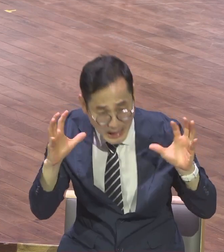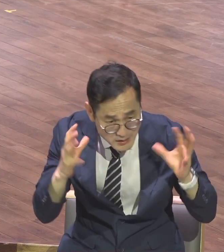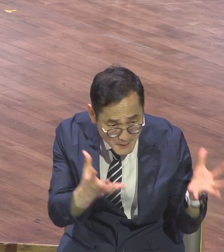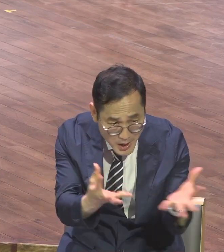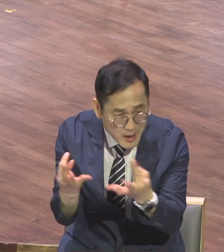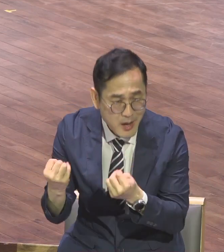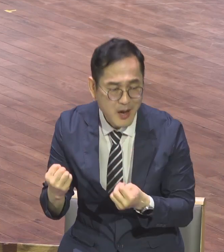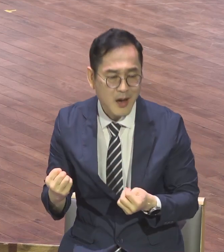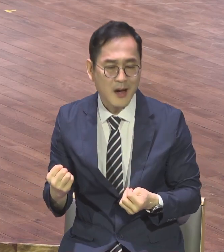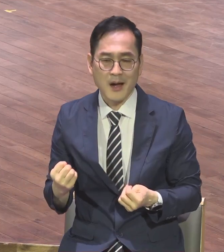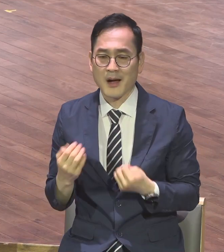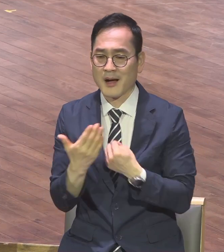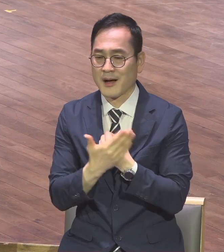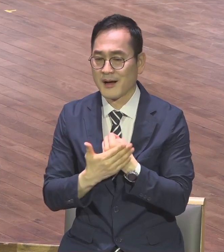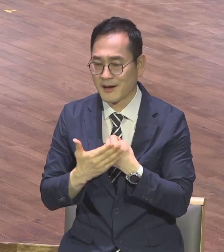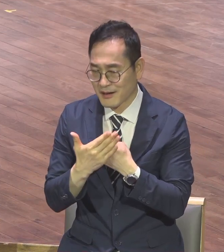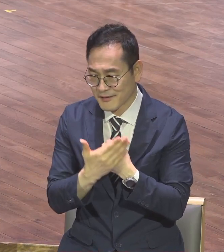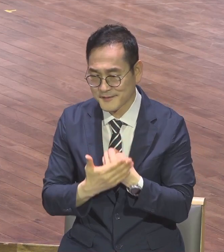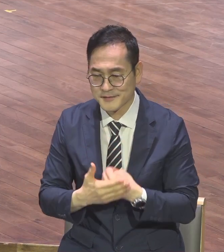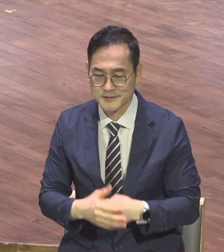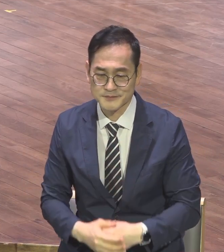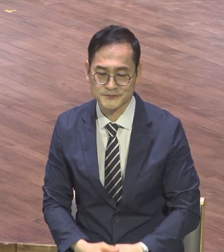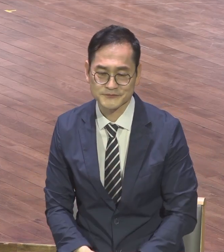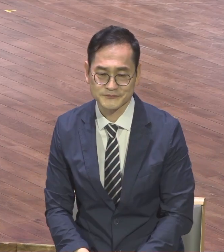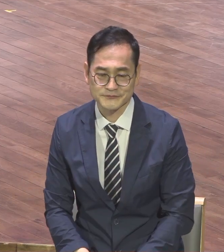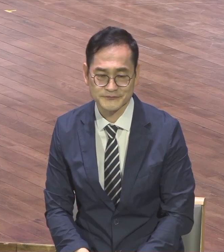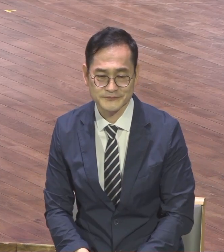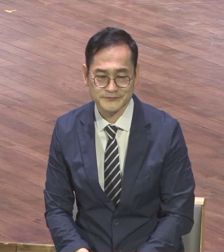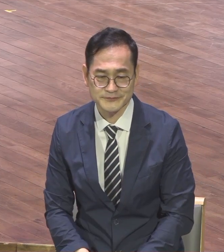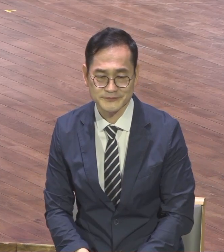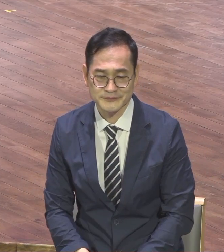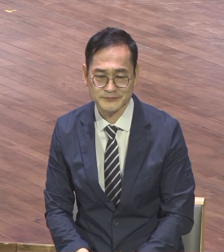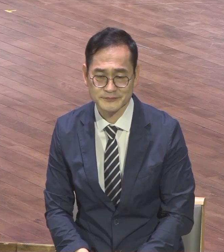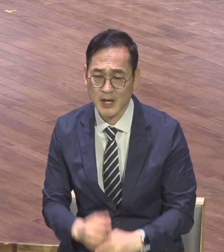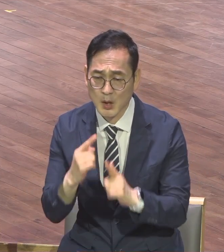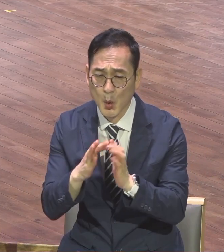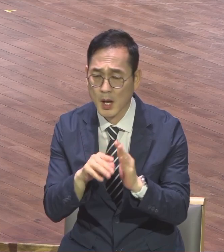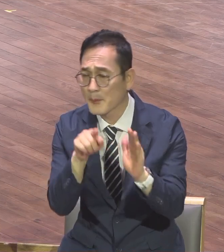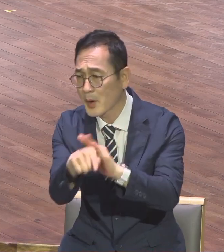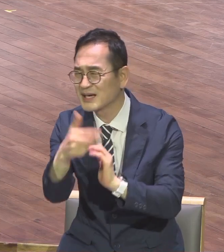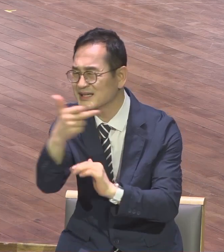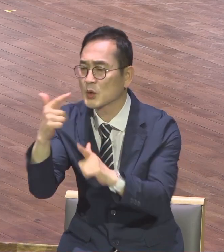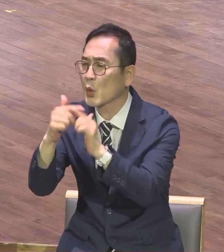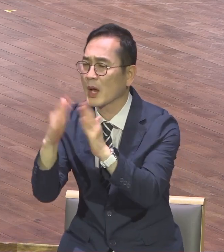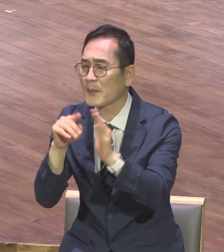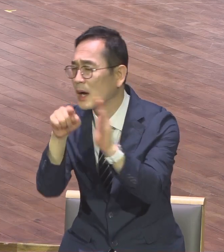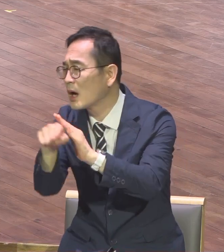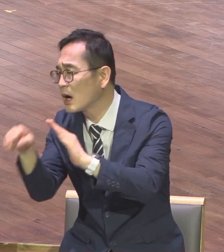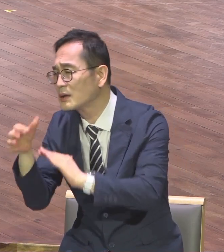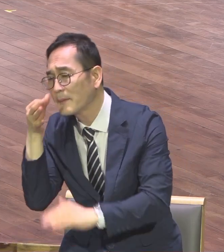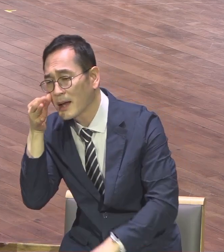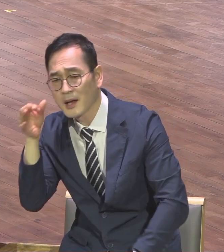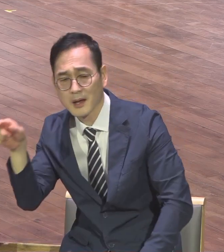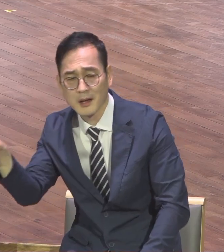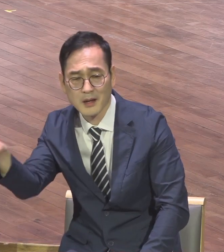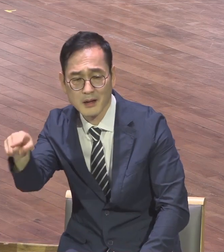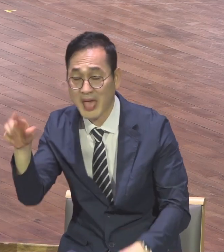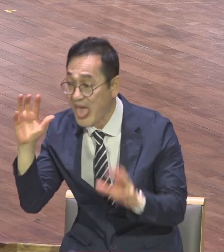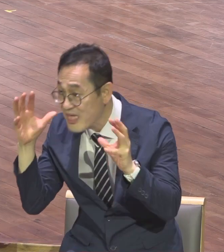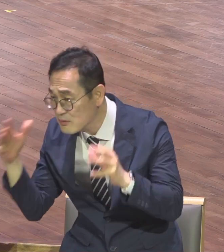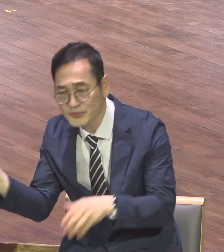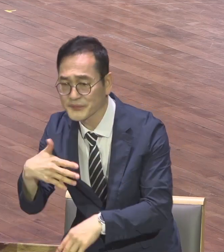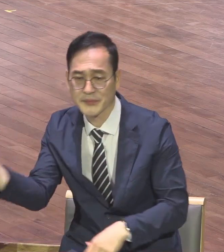보니까 늘상 보니까 뭐 그렇겠지 그렇습니까? 가보세요 교회들. 큰 교회들 가보시라고. 뭐 작은 교회는 말고